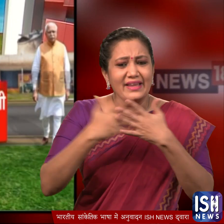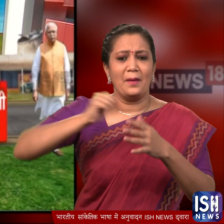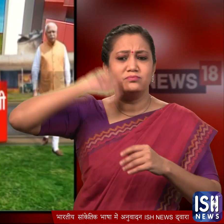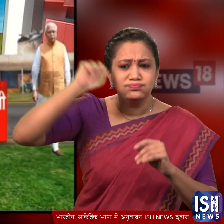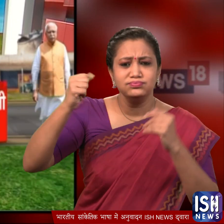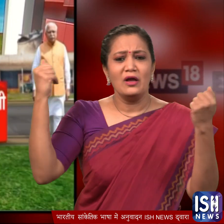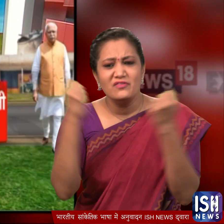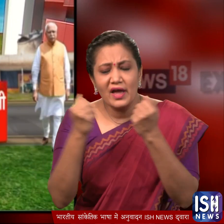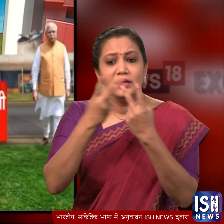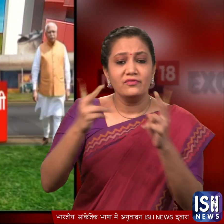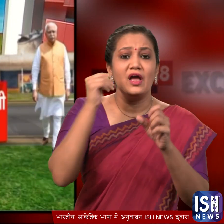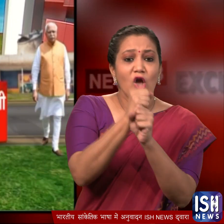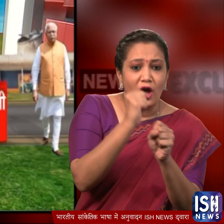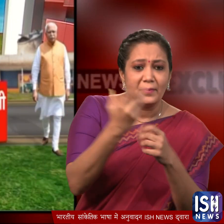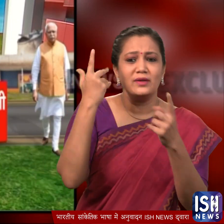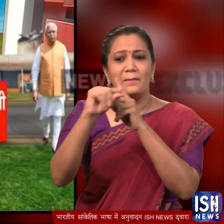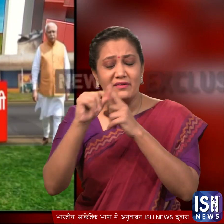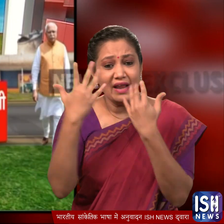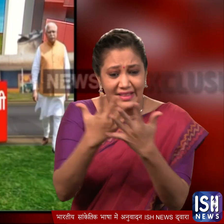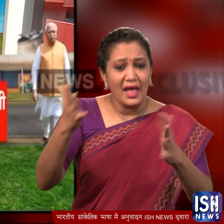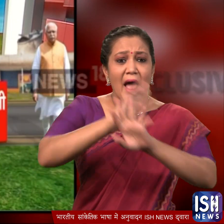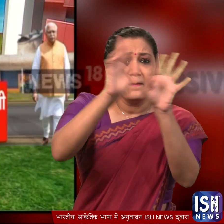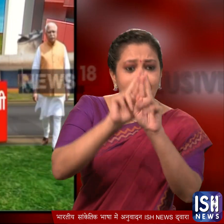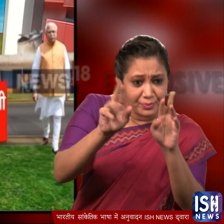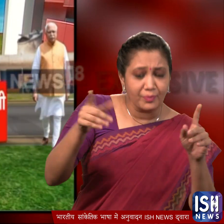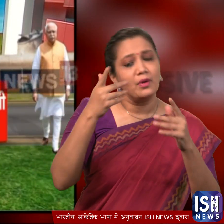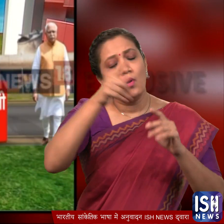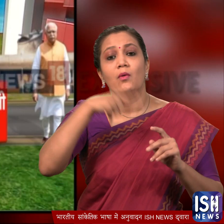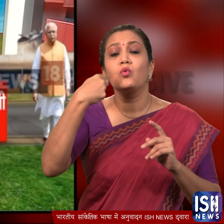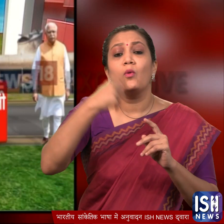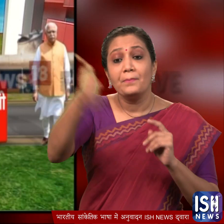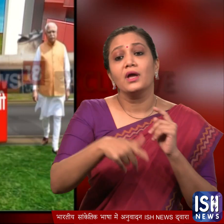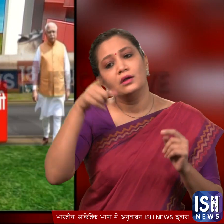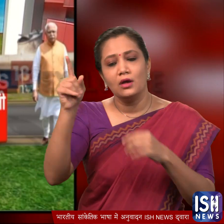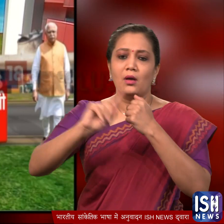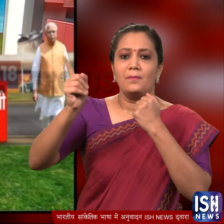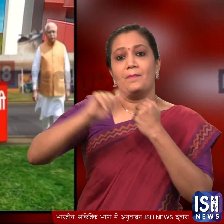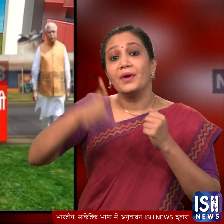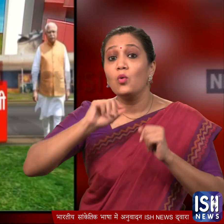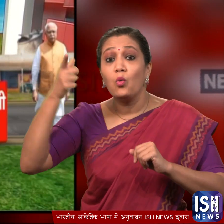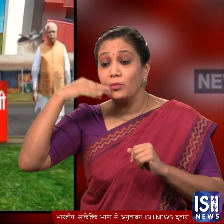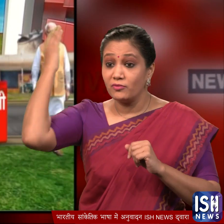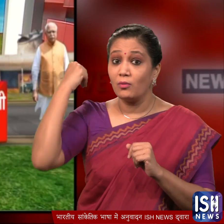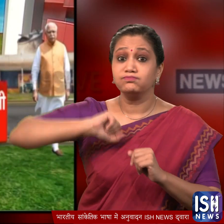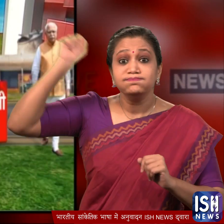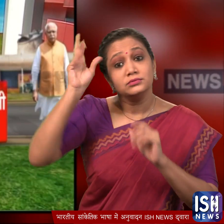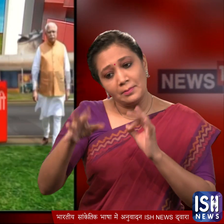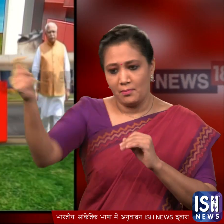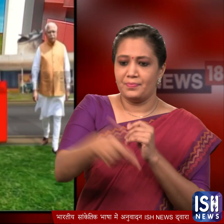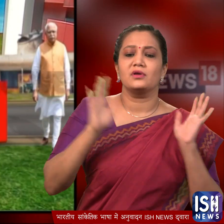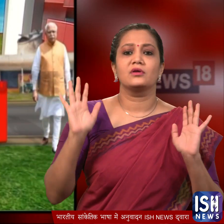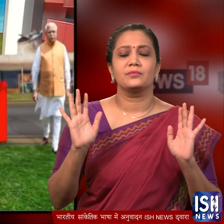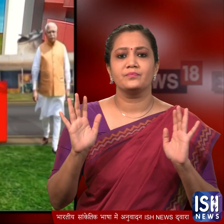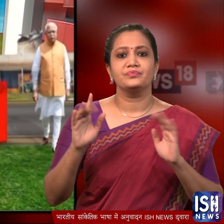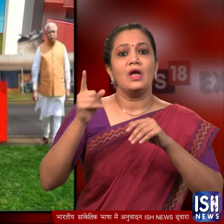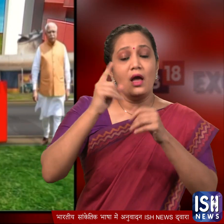प्रदर्शन या दंगों के दौरान अगर सरकारी या निजी संपत्ति को नुकसान पहुंचता है तो हंगामा करने वालों से उसकी वसूली की जाएगी। इस बिल में सजा